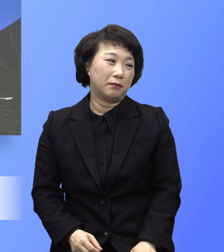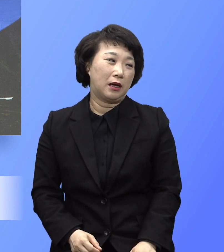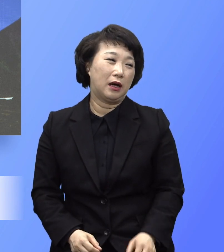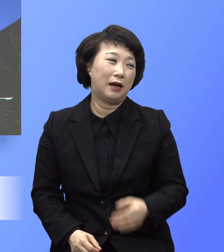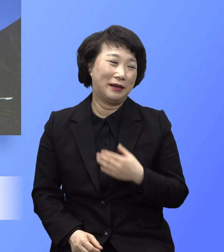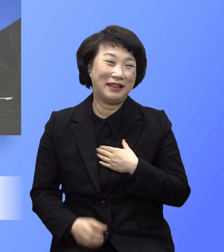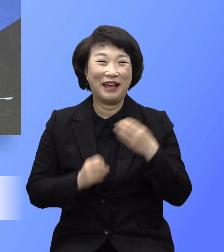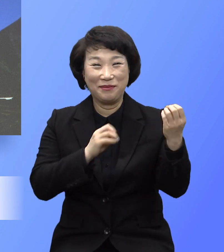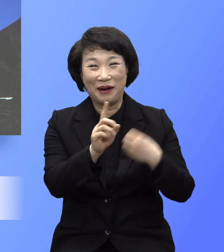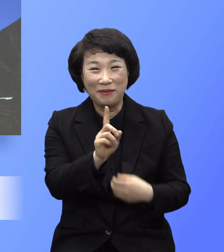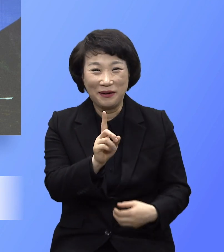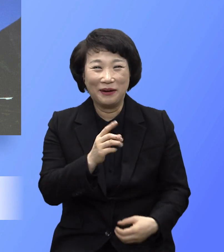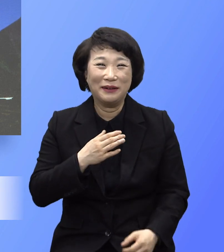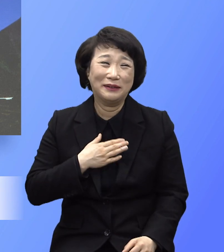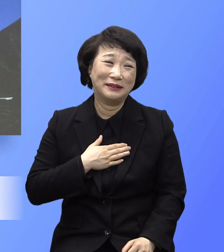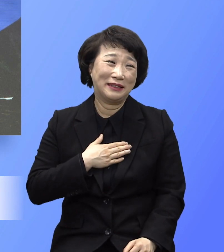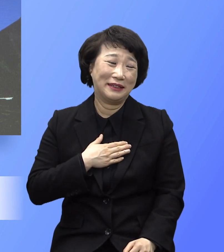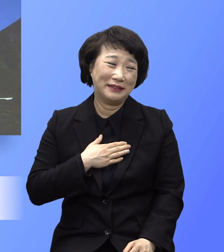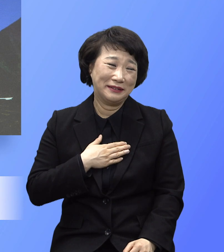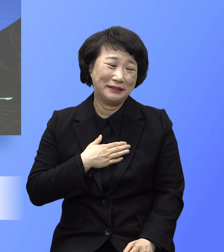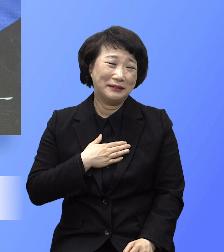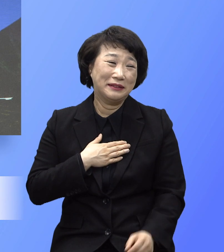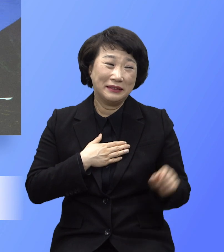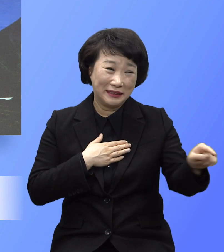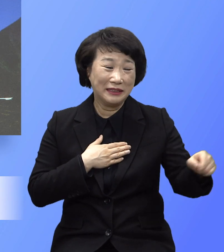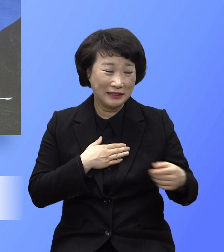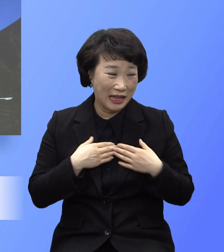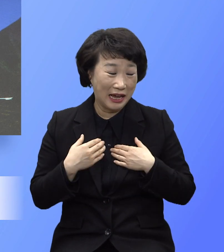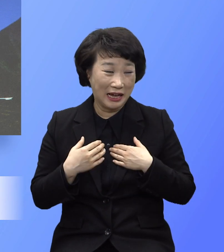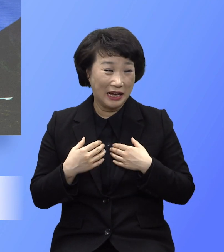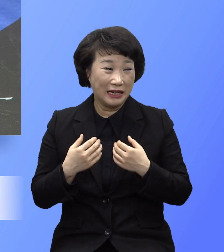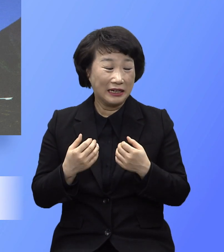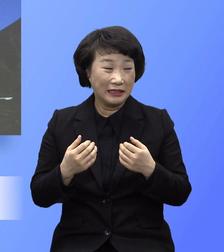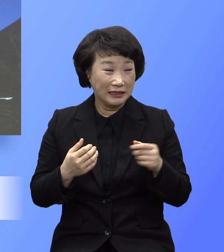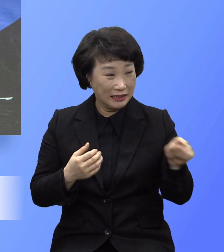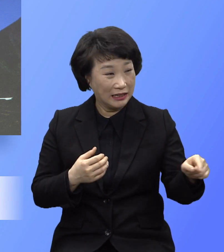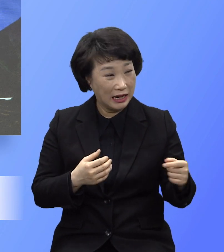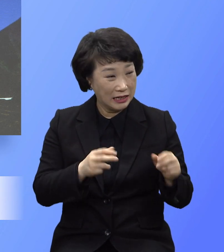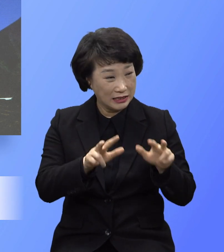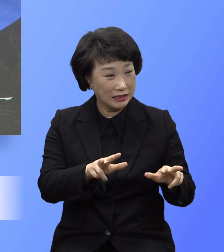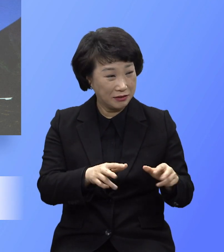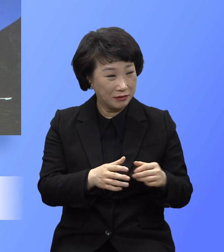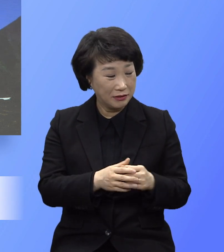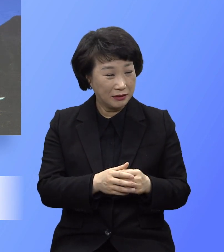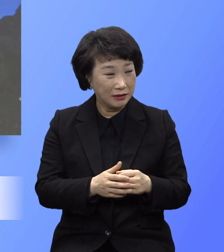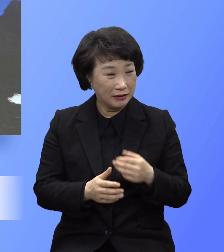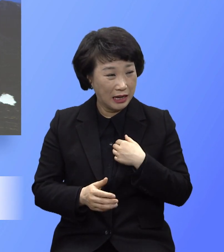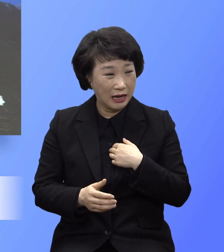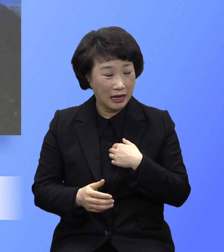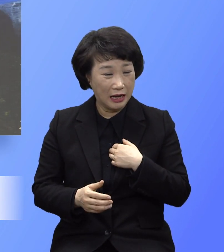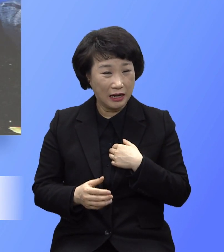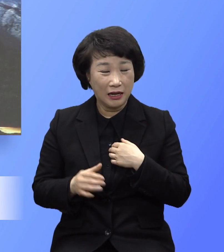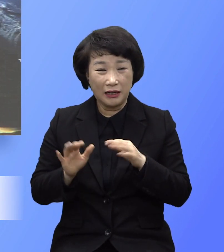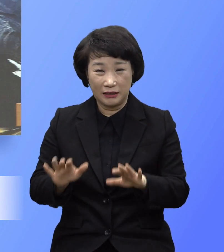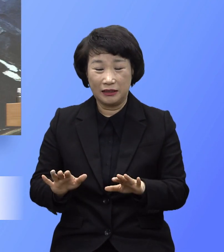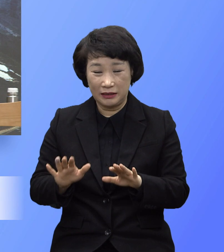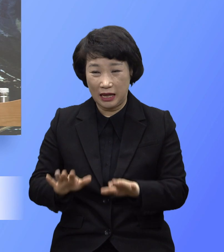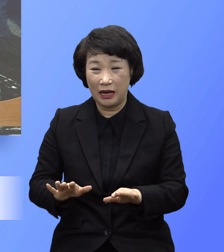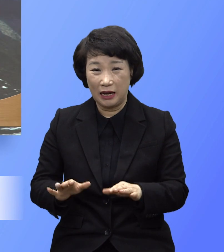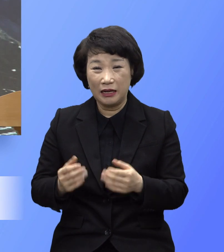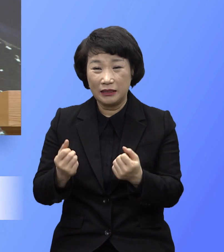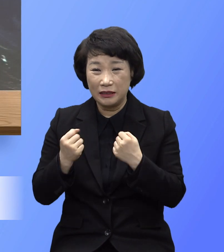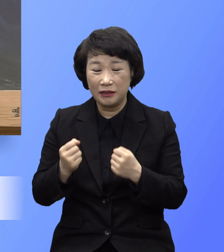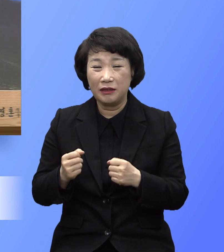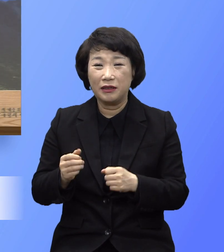내가 말합니다. 내가 기력이 있어서 강단에 서서 설교할